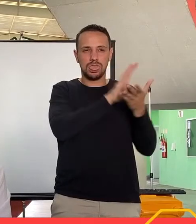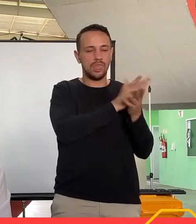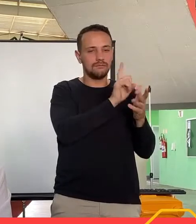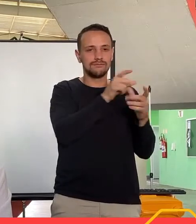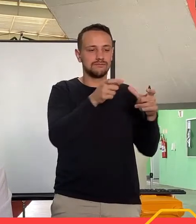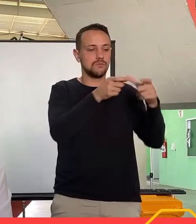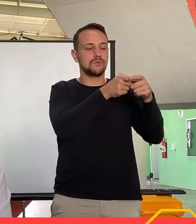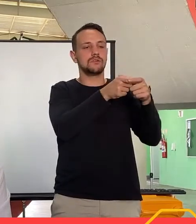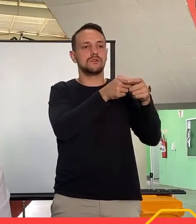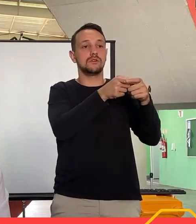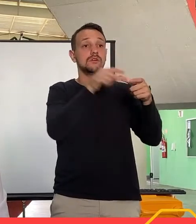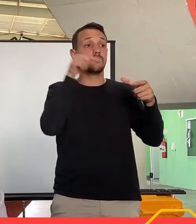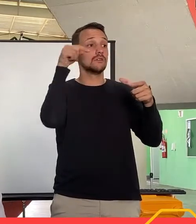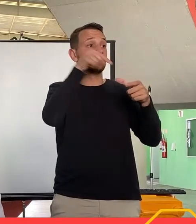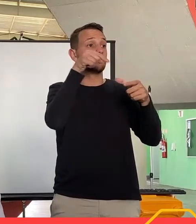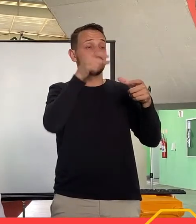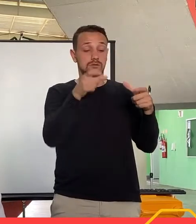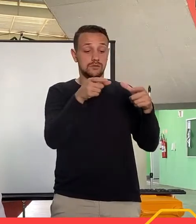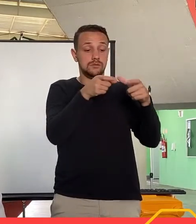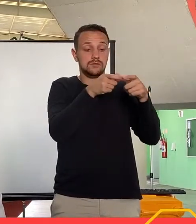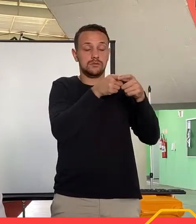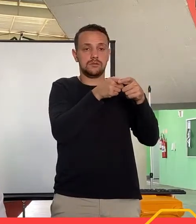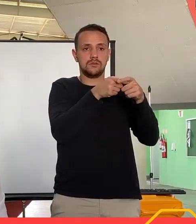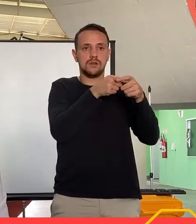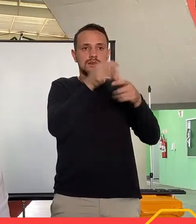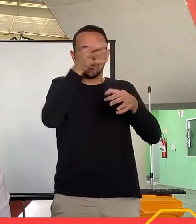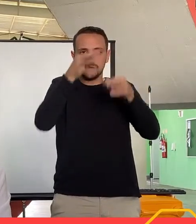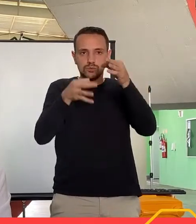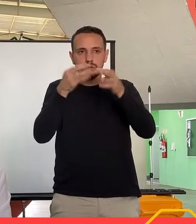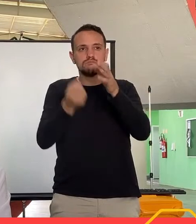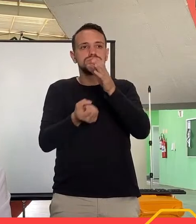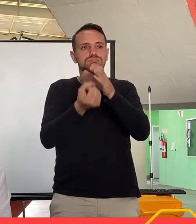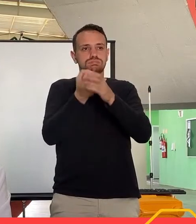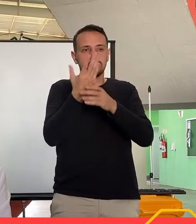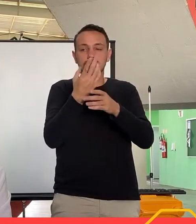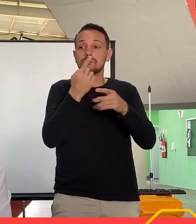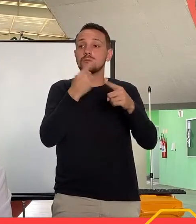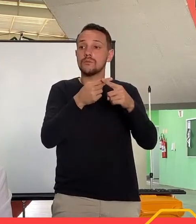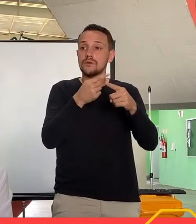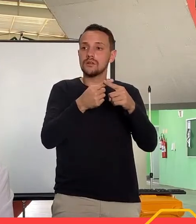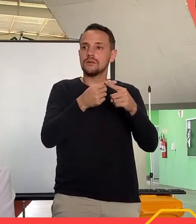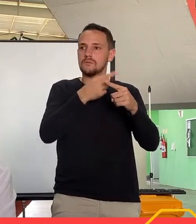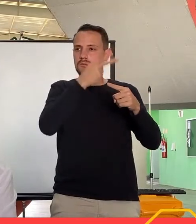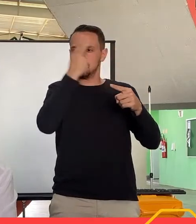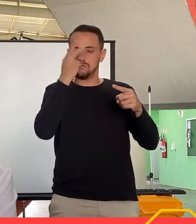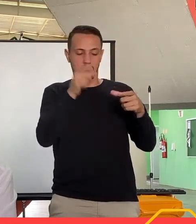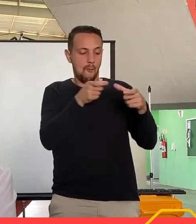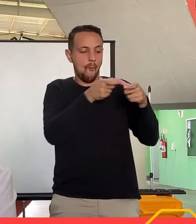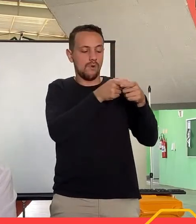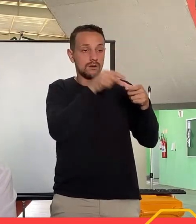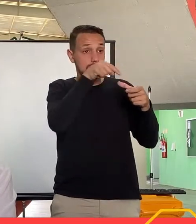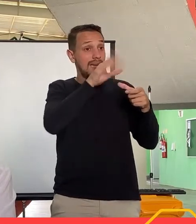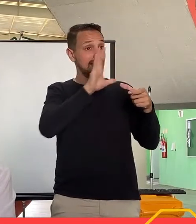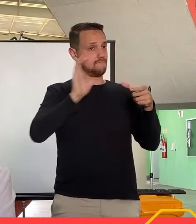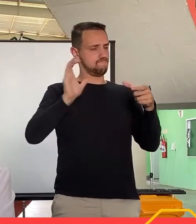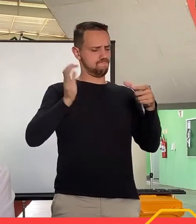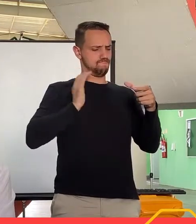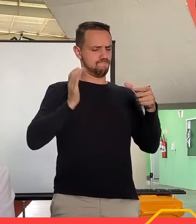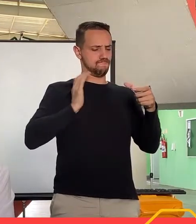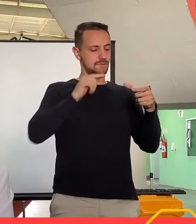Se criou um arcabouço jurídico e institucional para que os credores e os